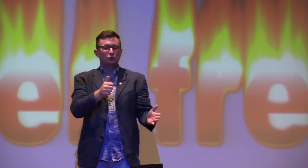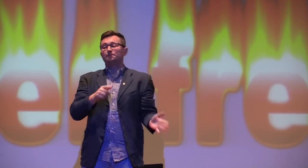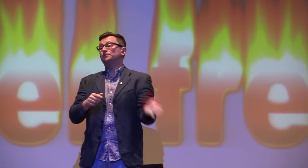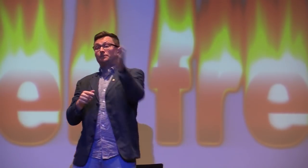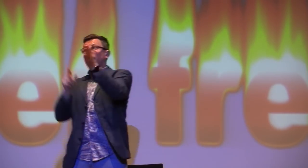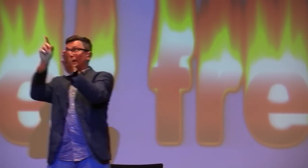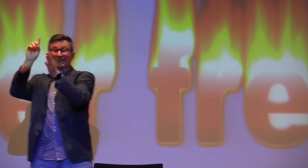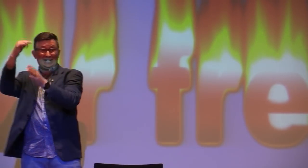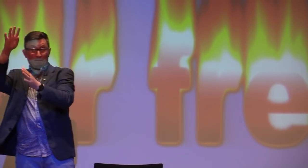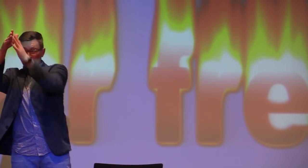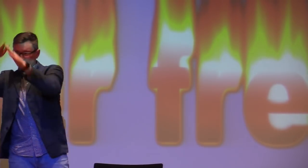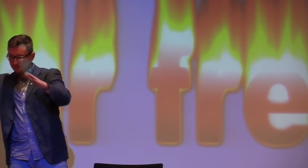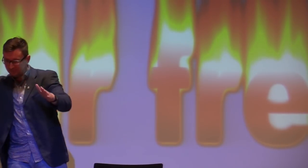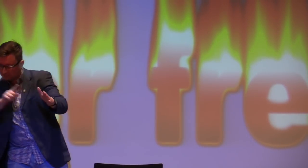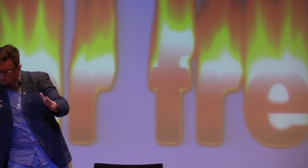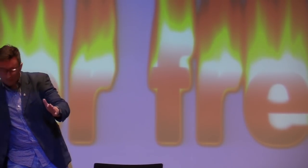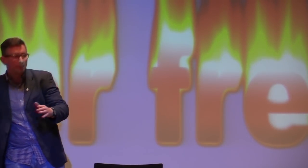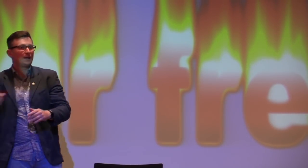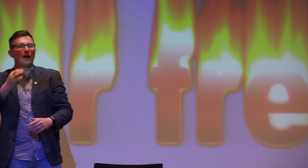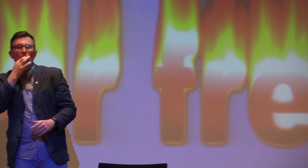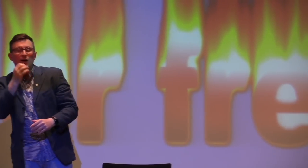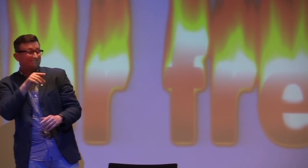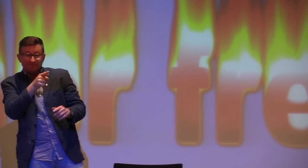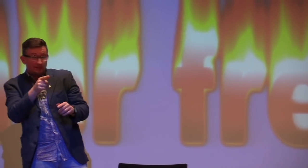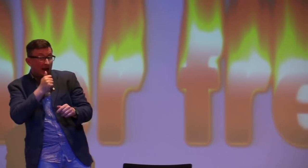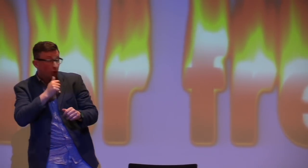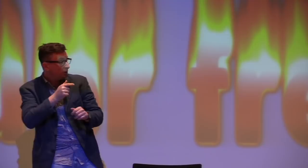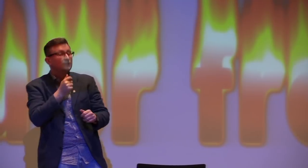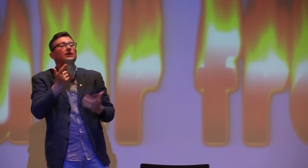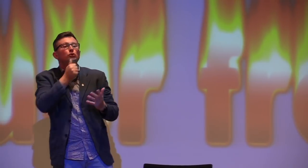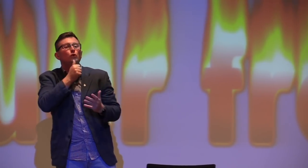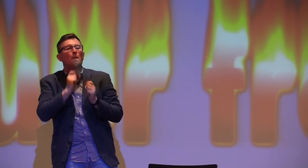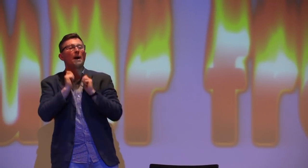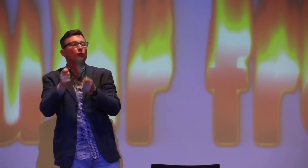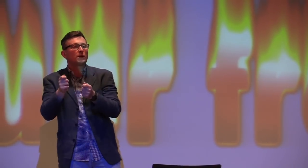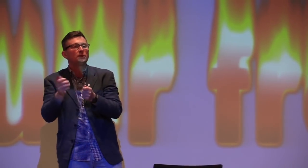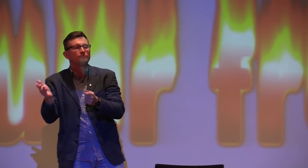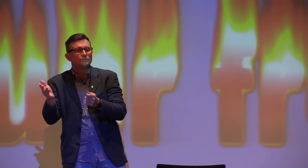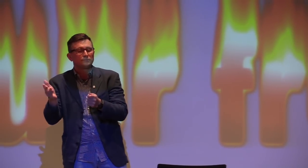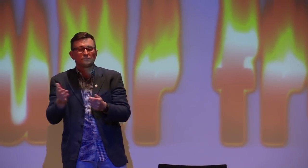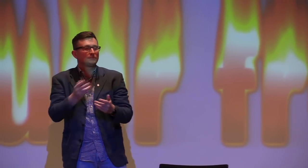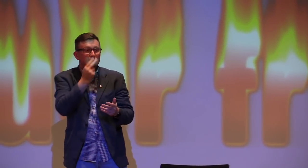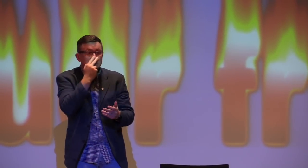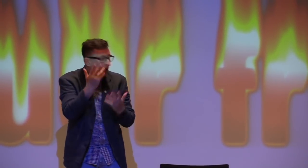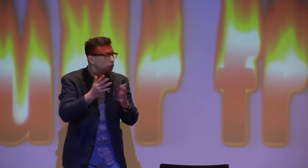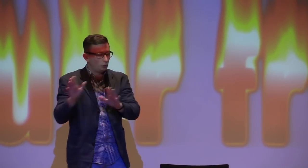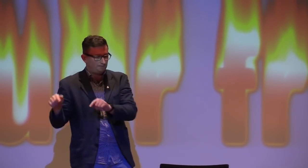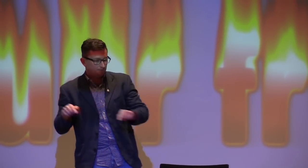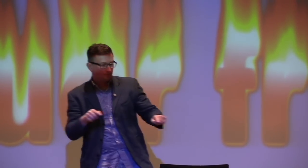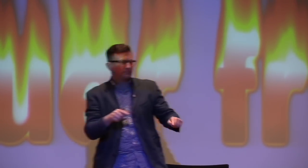die Landesverbände oftmals nicht so offen waren, das war halt schwierig, da irgendwie den Zugang zu finden. Es